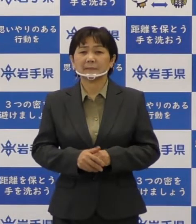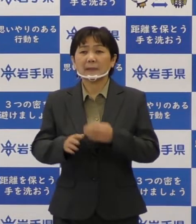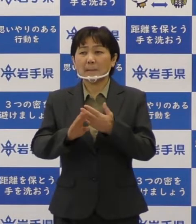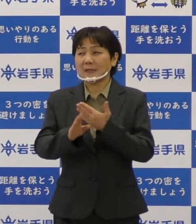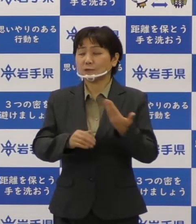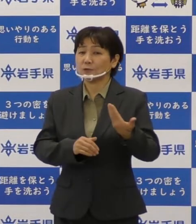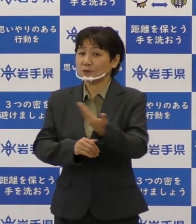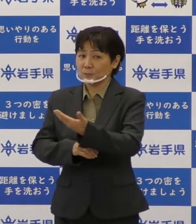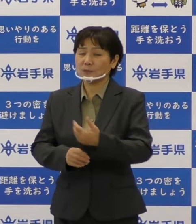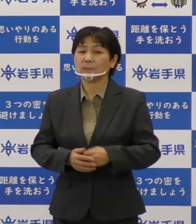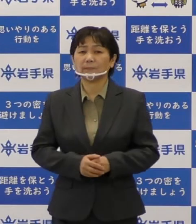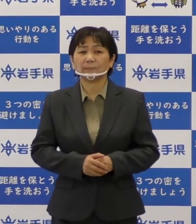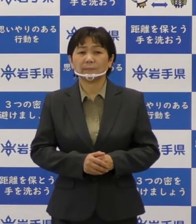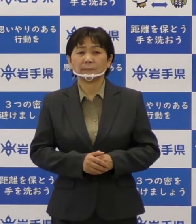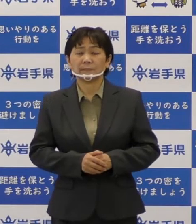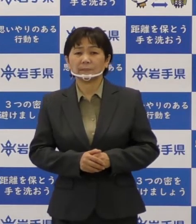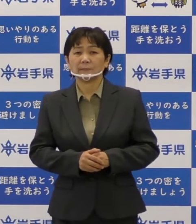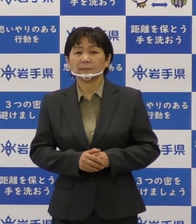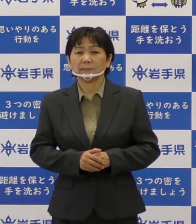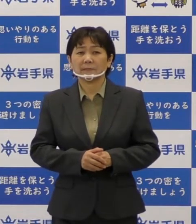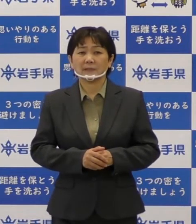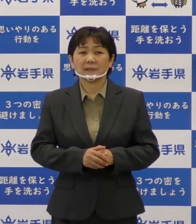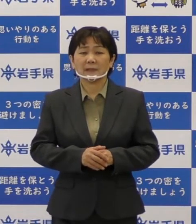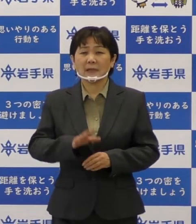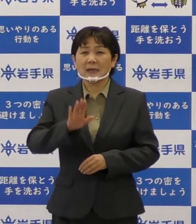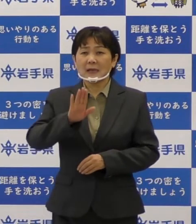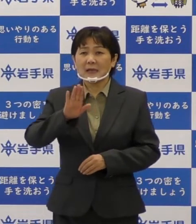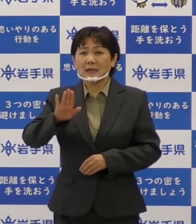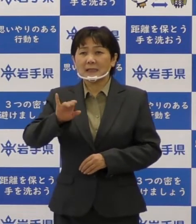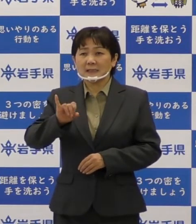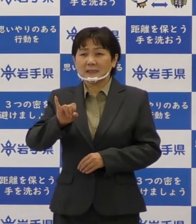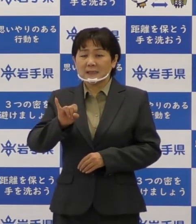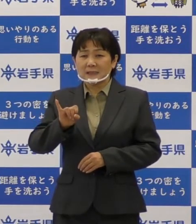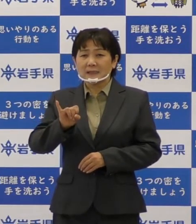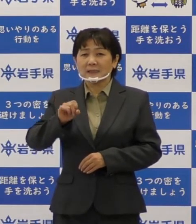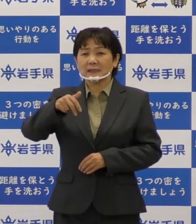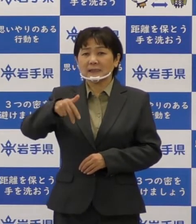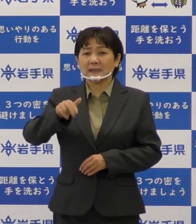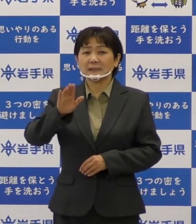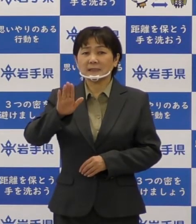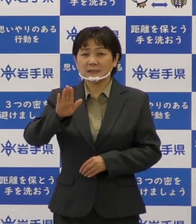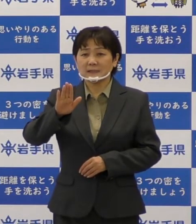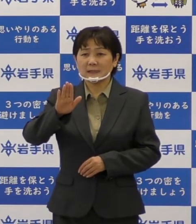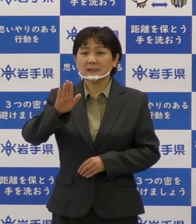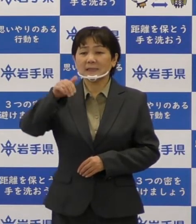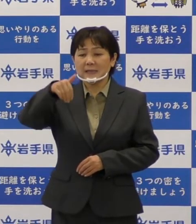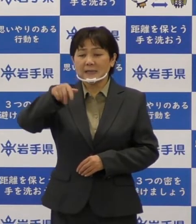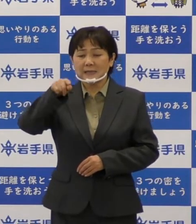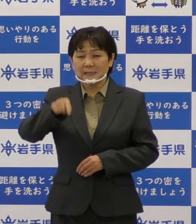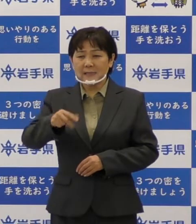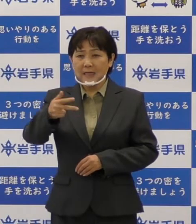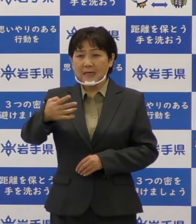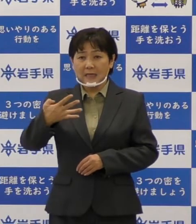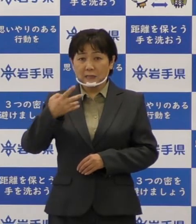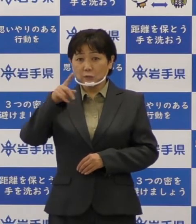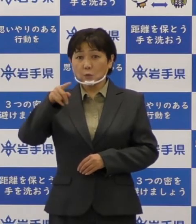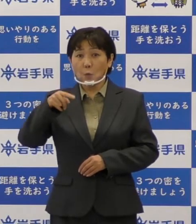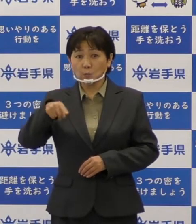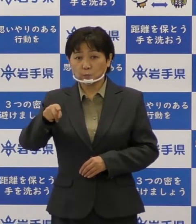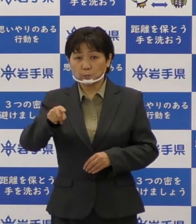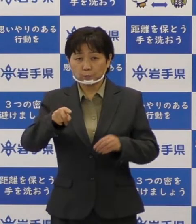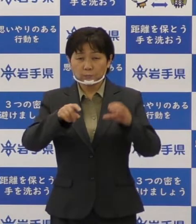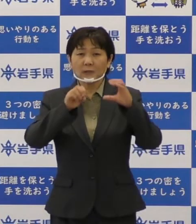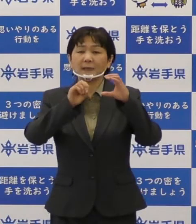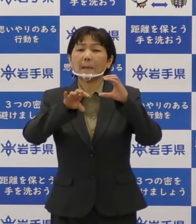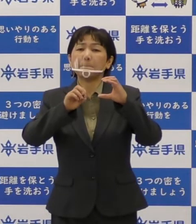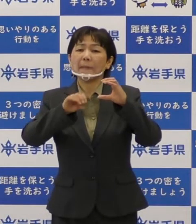、前回の知事会見の時も知事の見解をお聞きしたんですけれども、昨日また